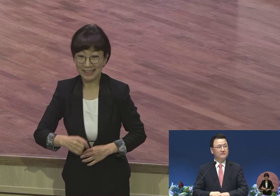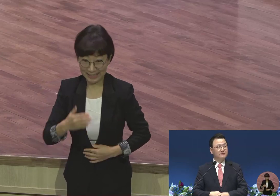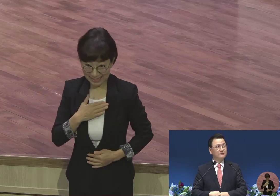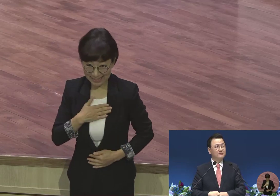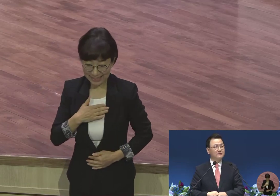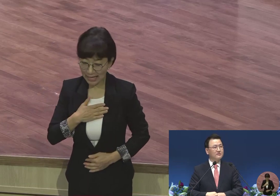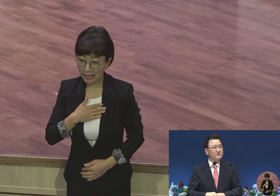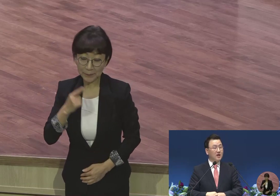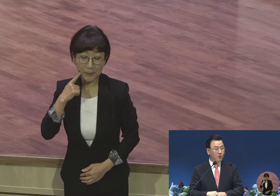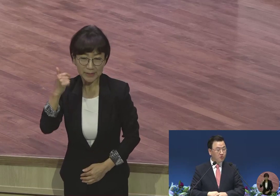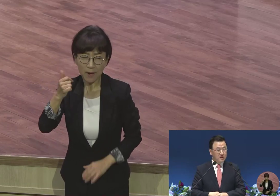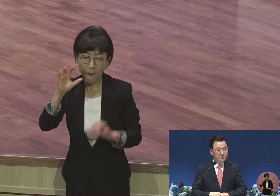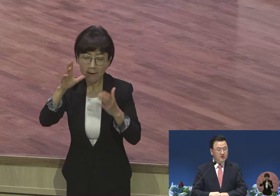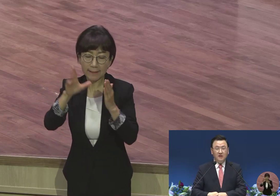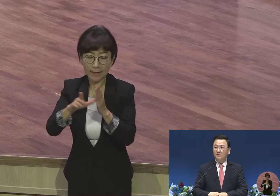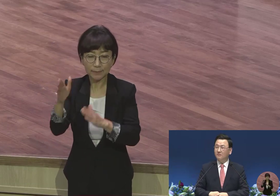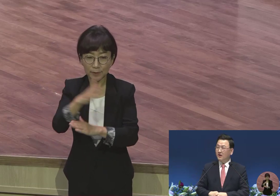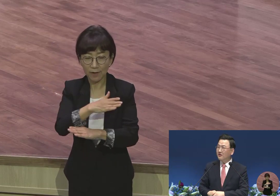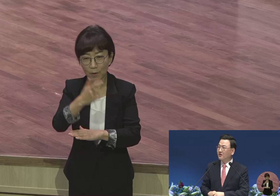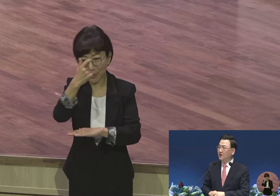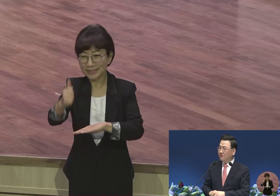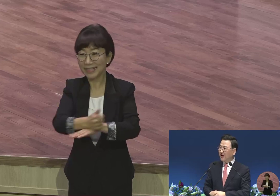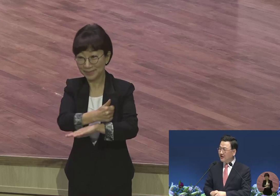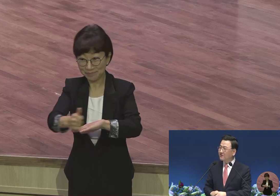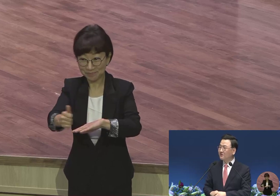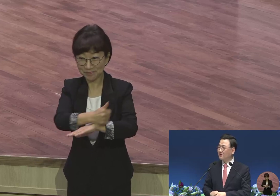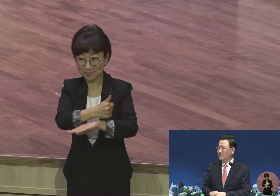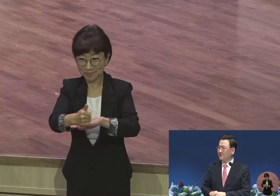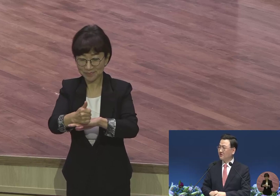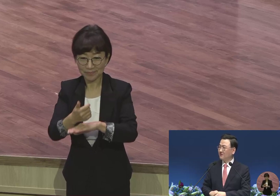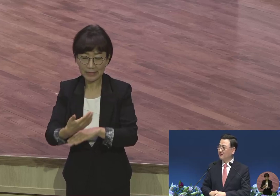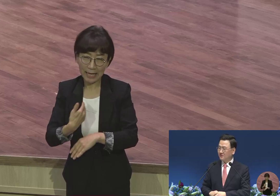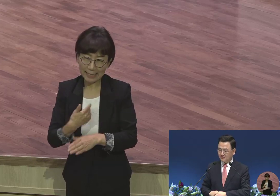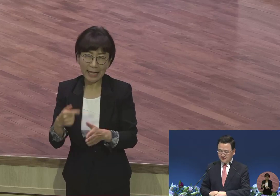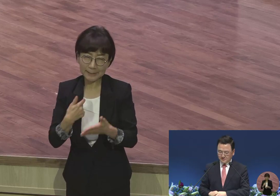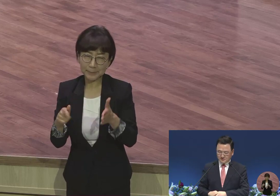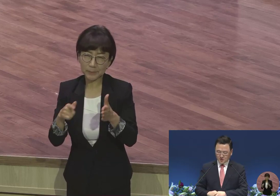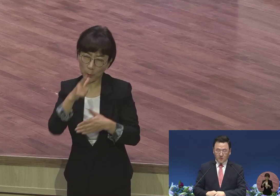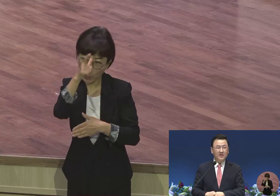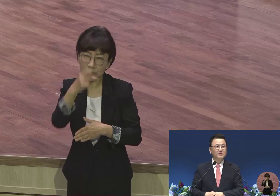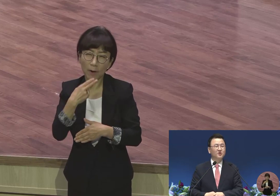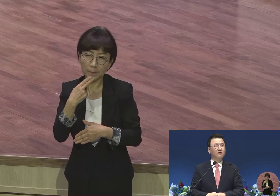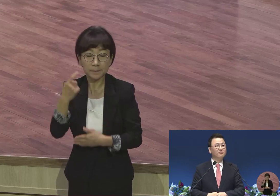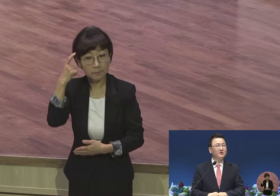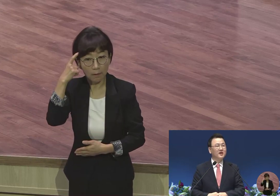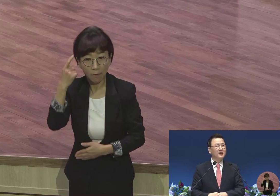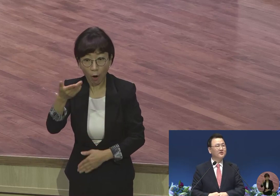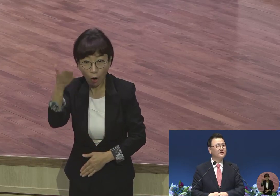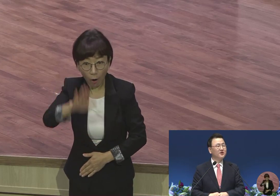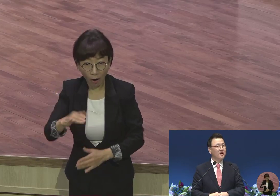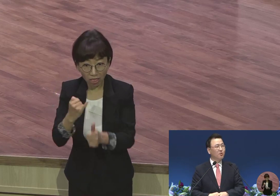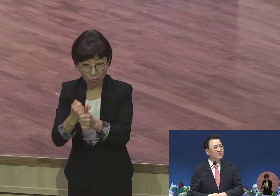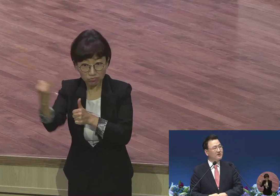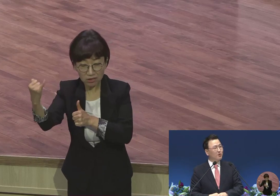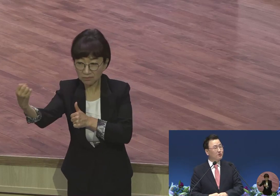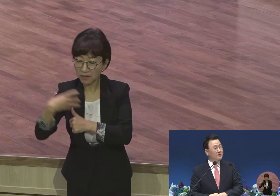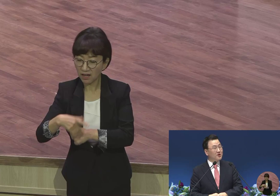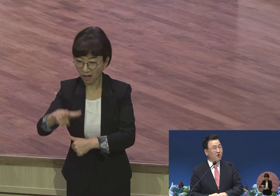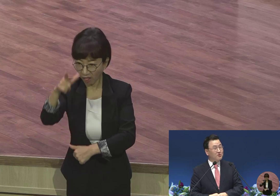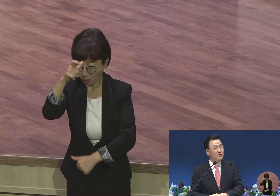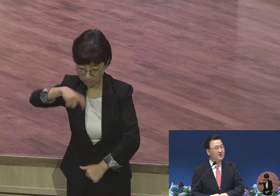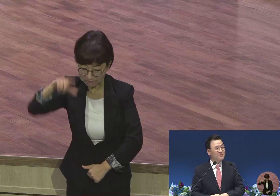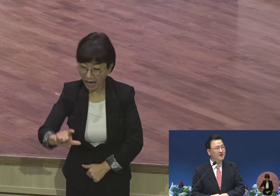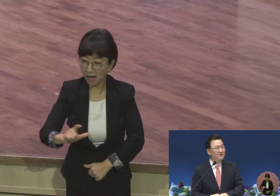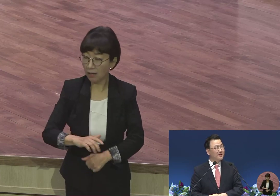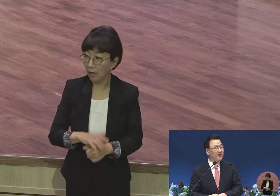알았어요. 내가 고집이 있다는 말을 우리 아내한테 들었어요. 왜냐하면 성도들은 얘기 안 하거든요. 목사님